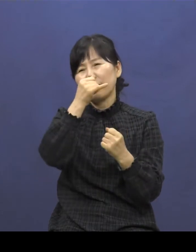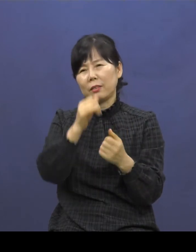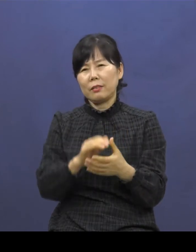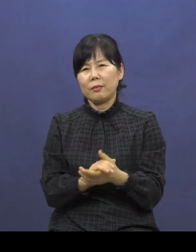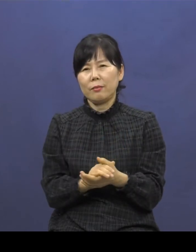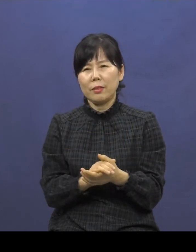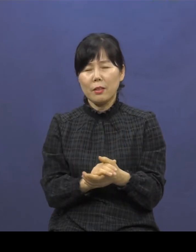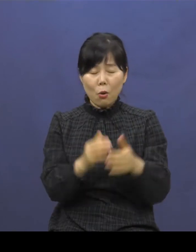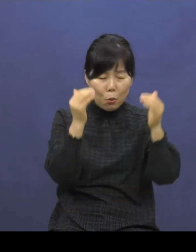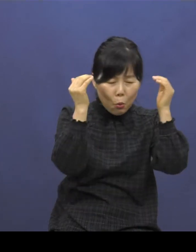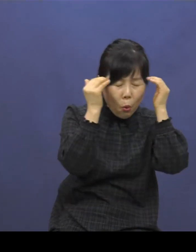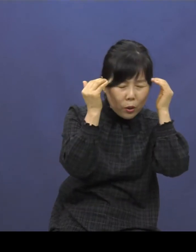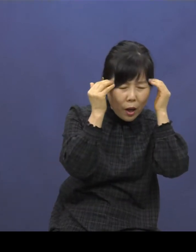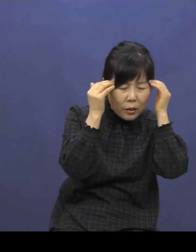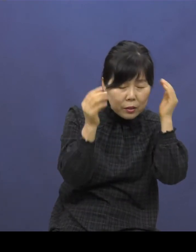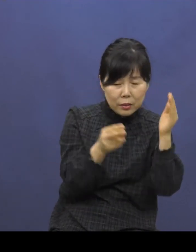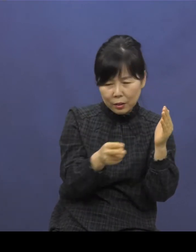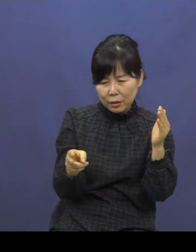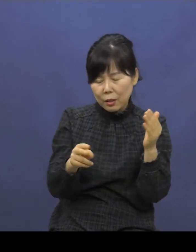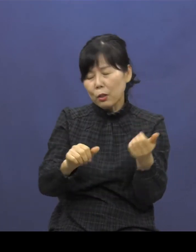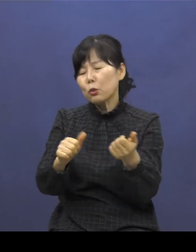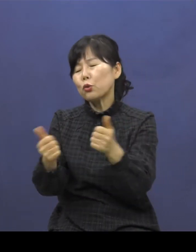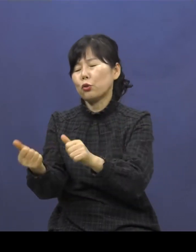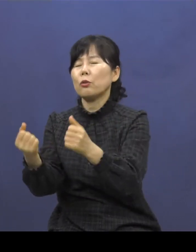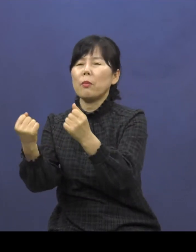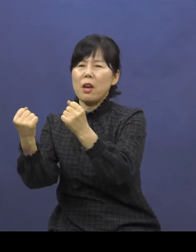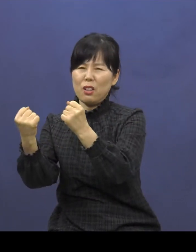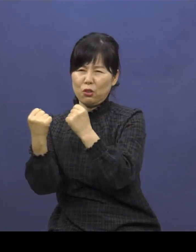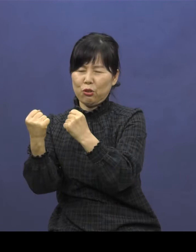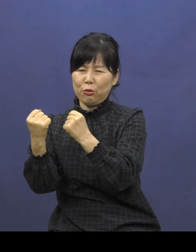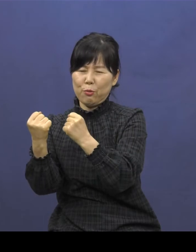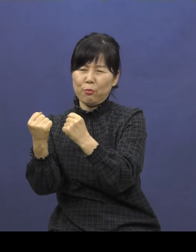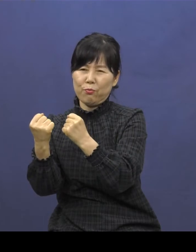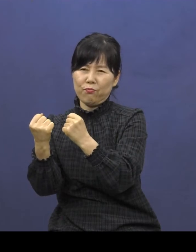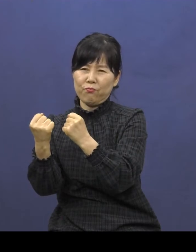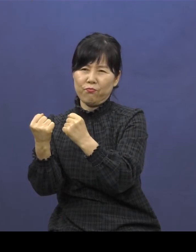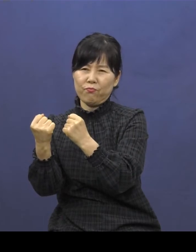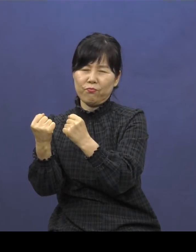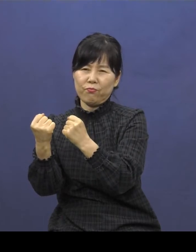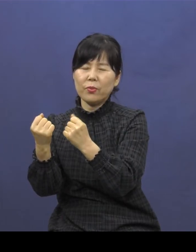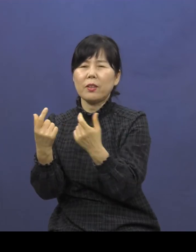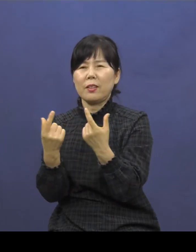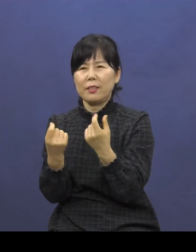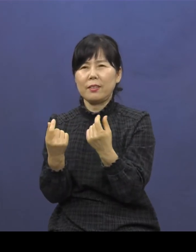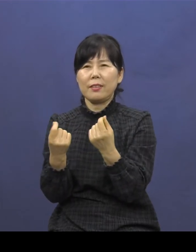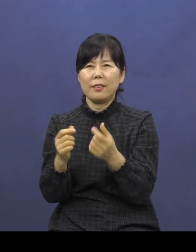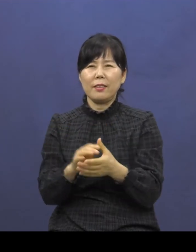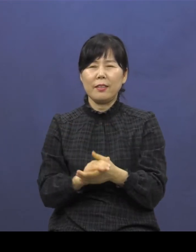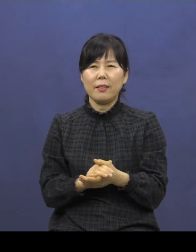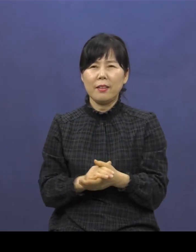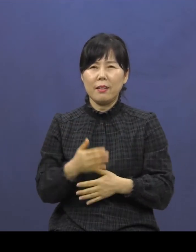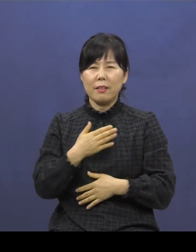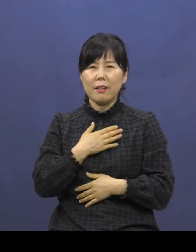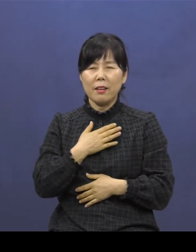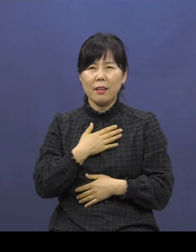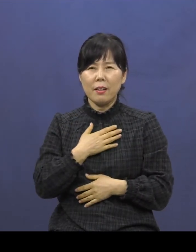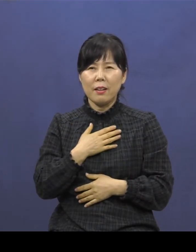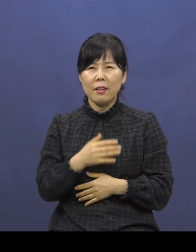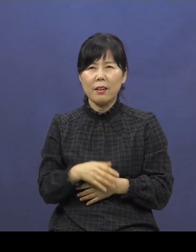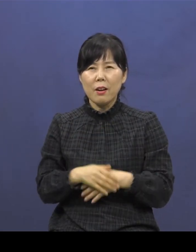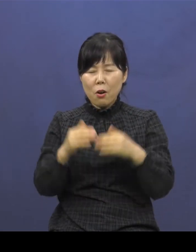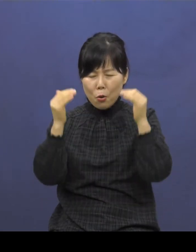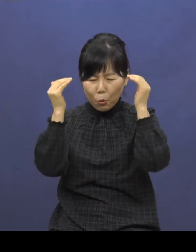죽음의 세력이다 하는 겁니다. 어떤 식이든 간에 고난은 죽음의 영향력, 죽음의 세력이라는 거예요.